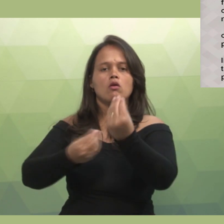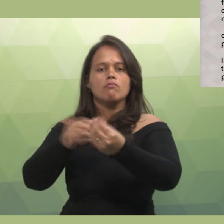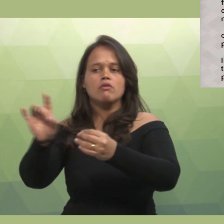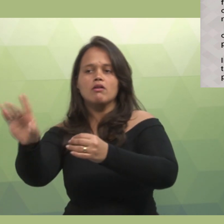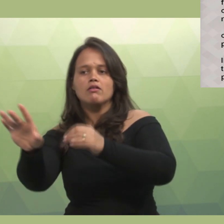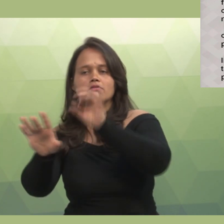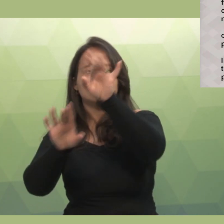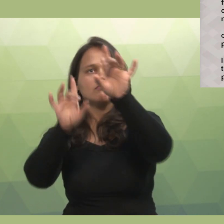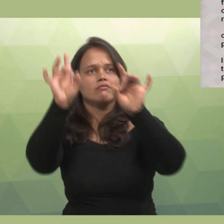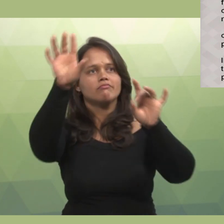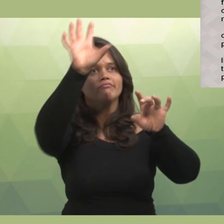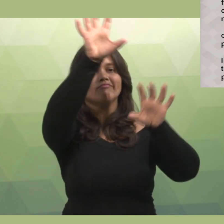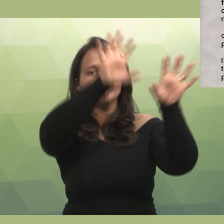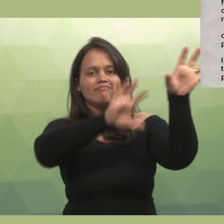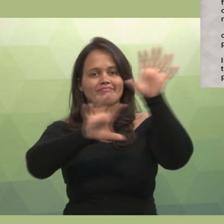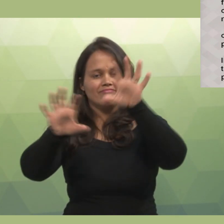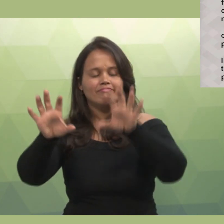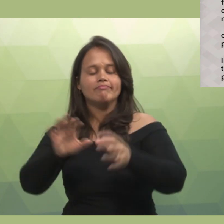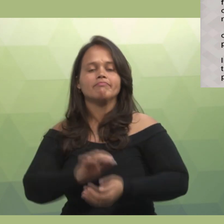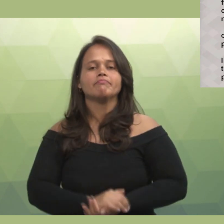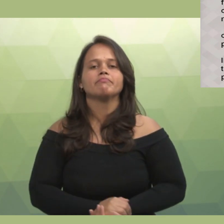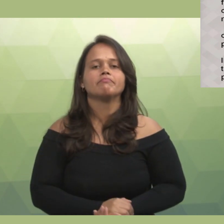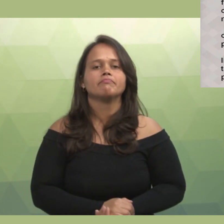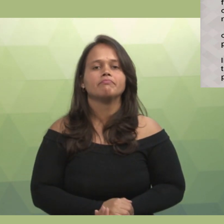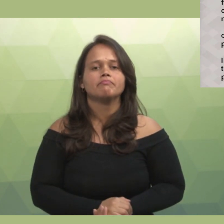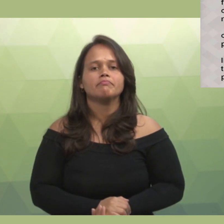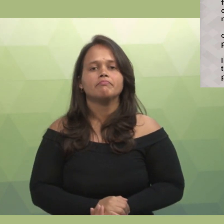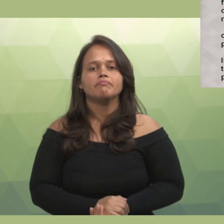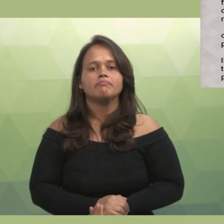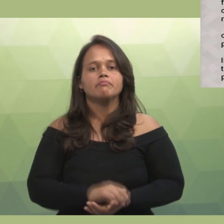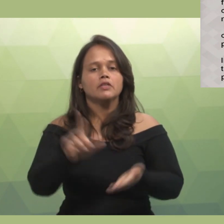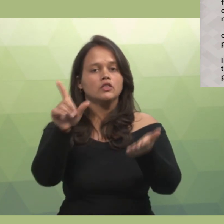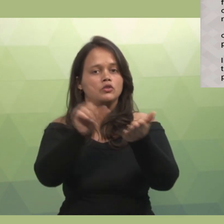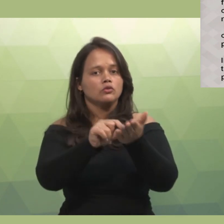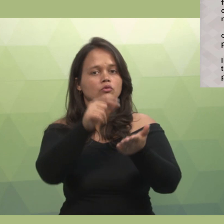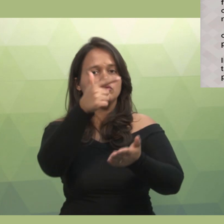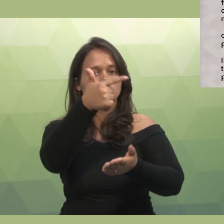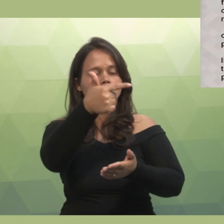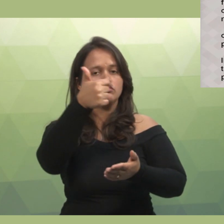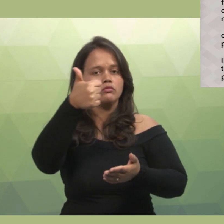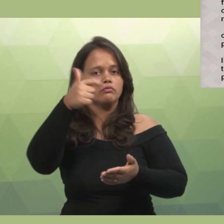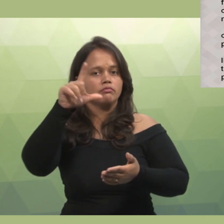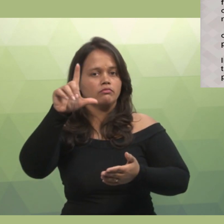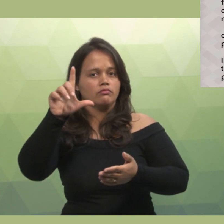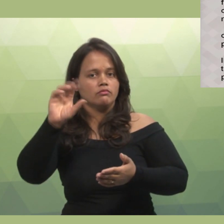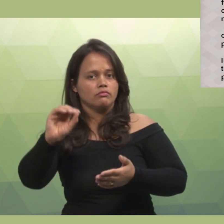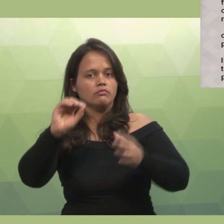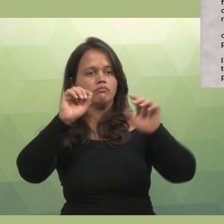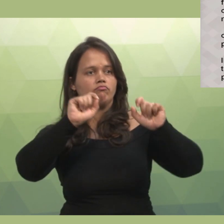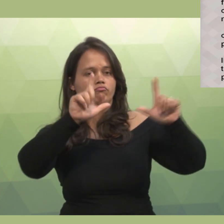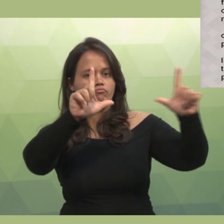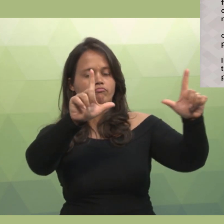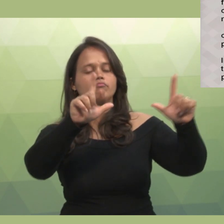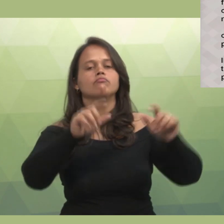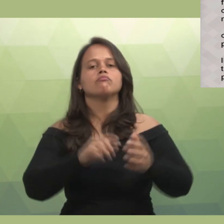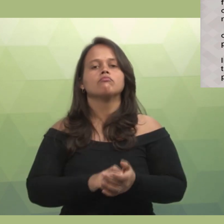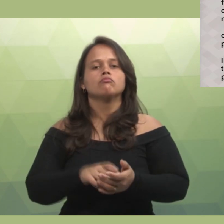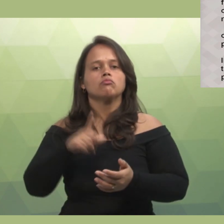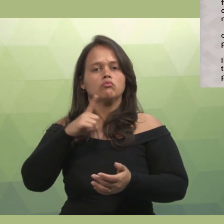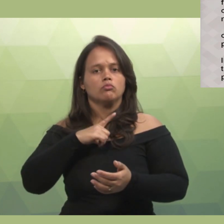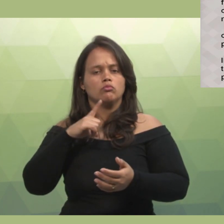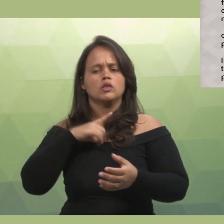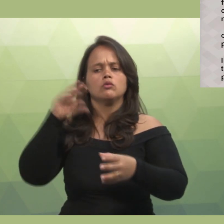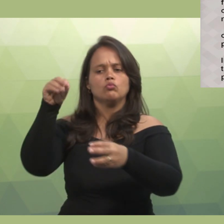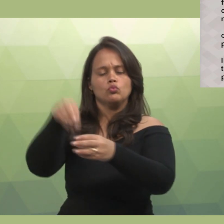como podemos ver neste slide. No artigo 210, serão fixados conteúdos